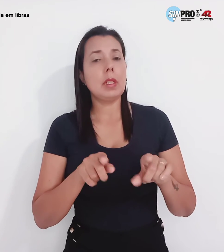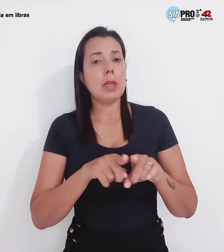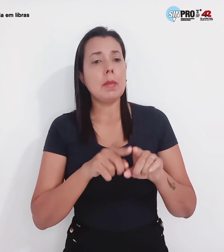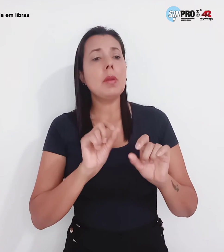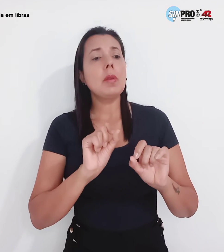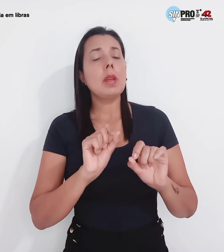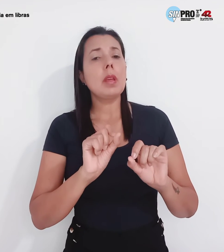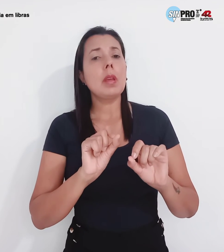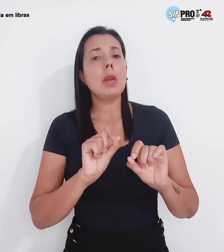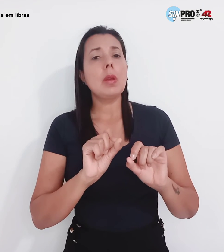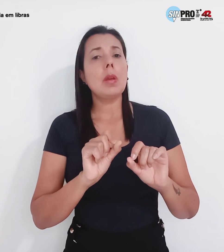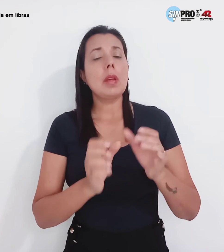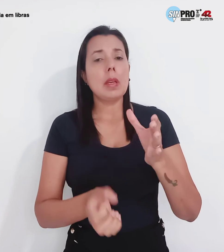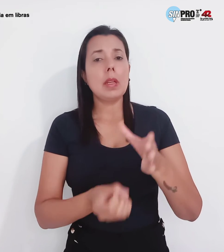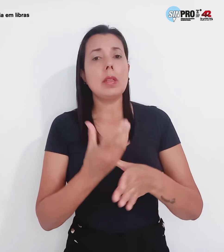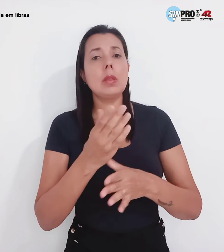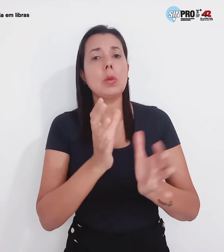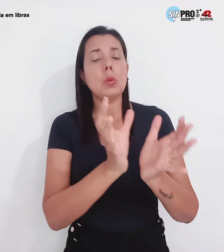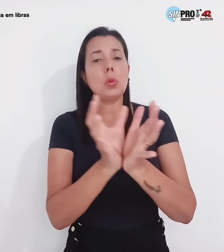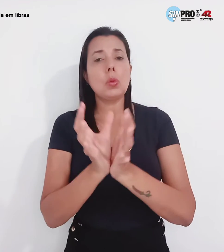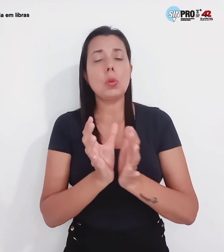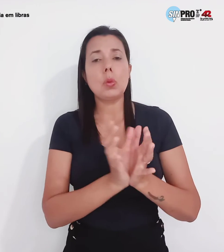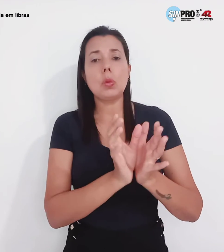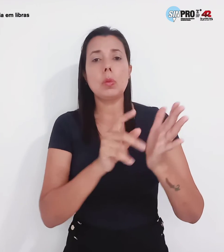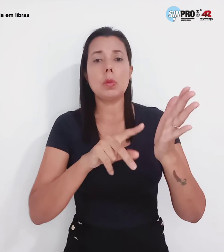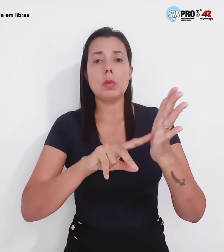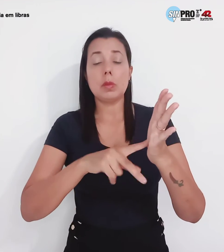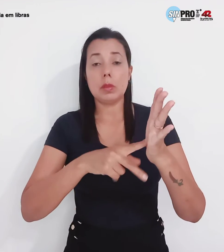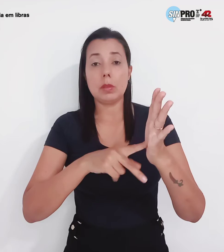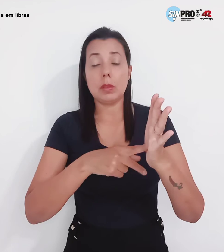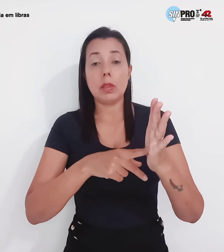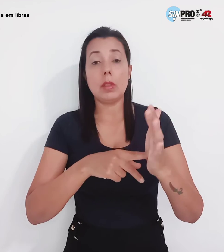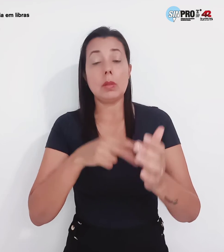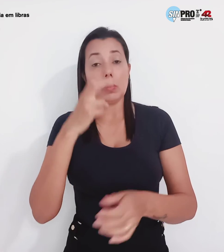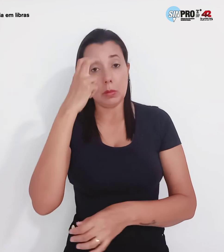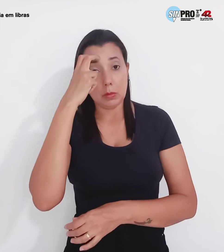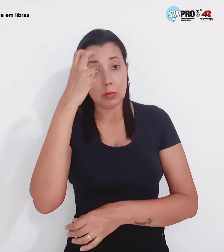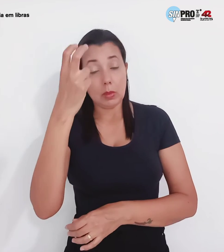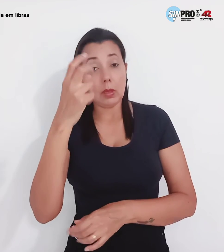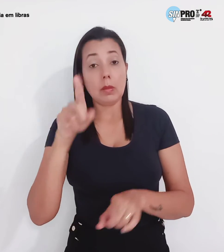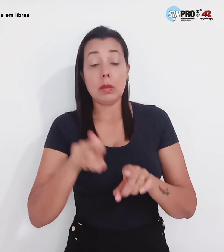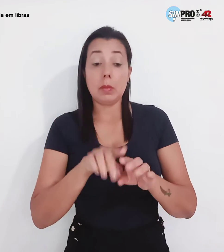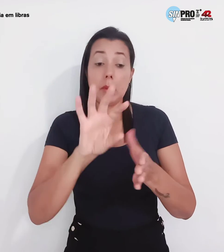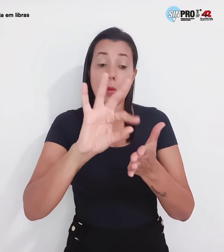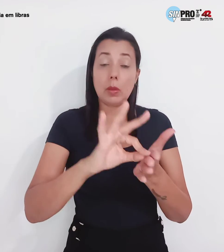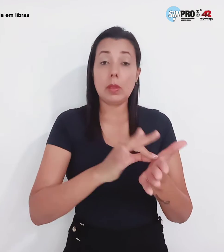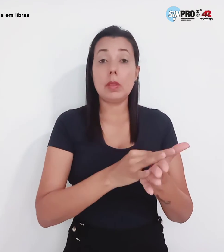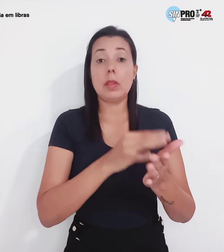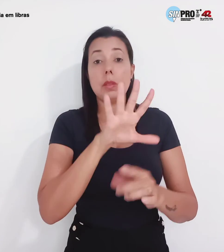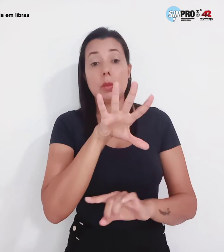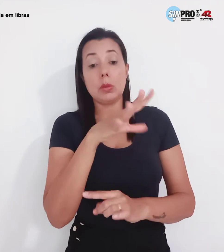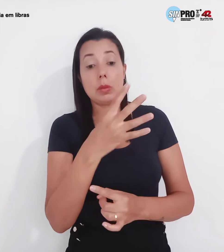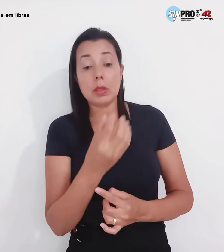lançamento do Coletivo Simpro Cultural e o cadastro dos artistas da